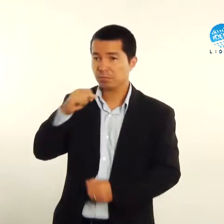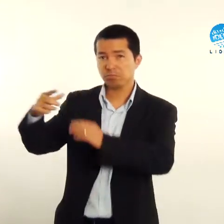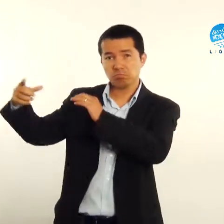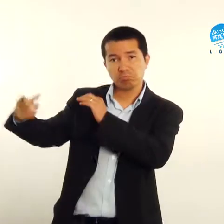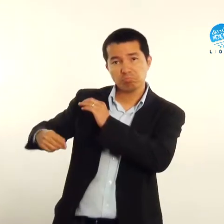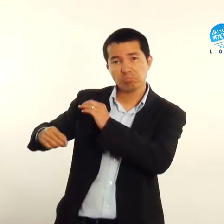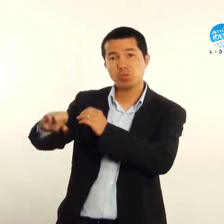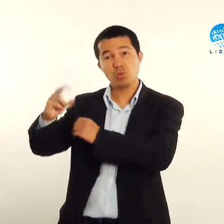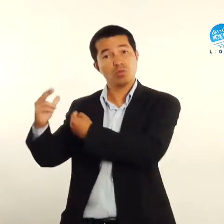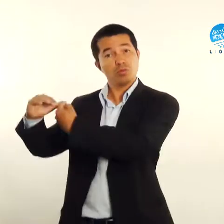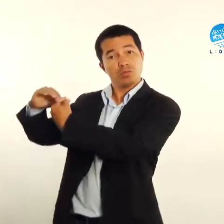correção.